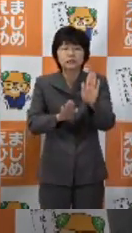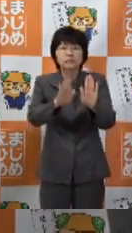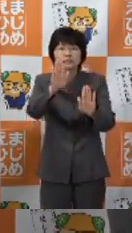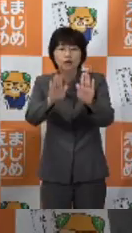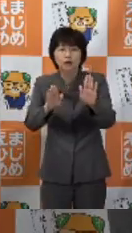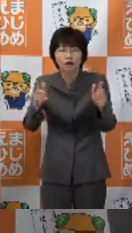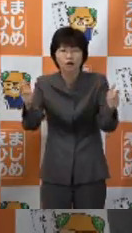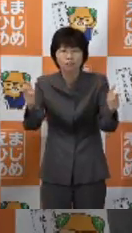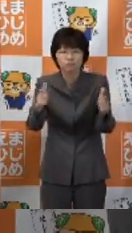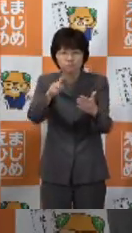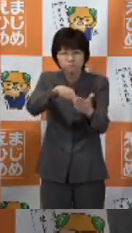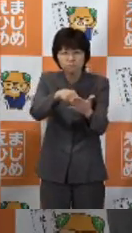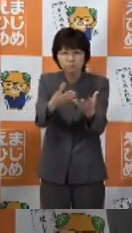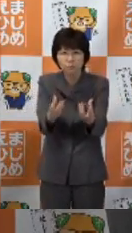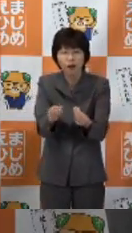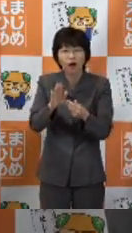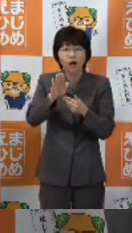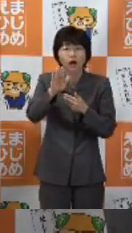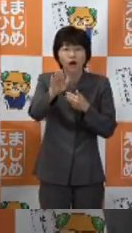しようとしています